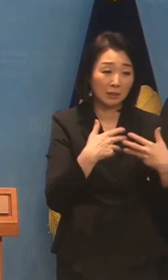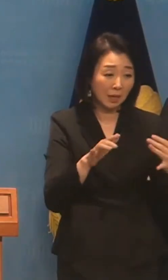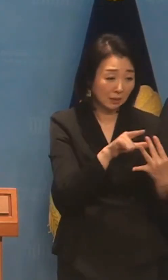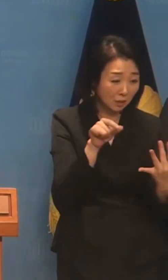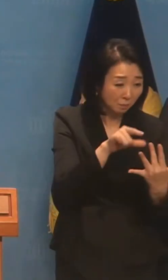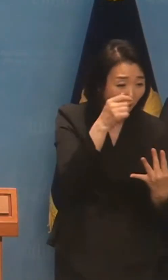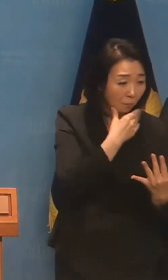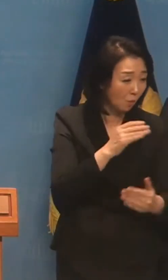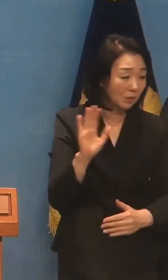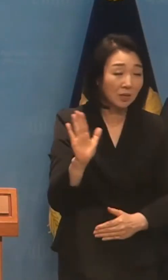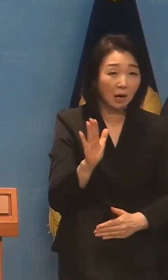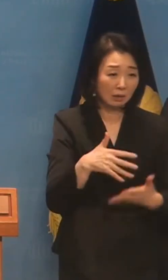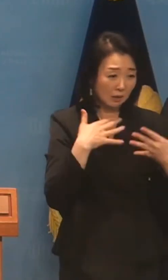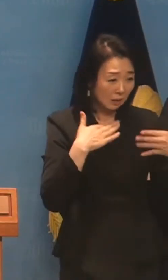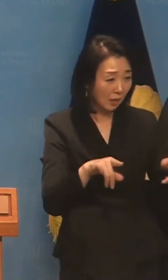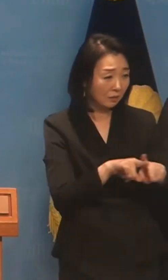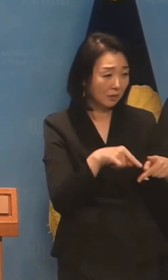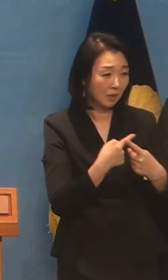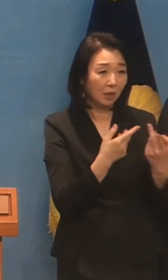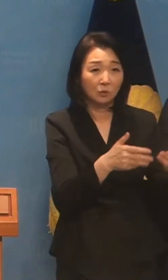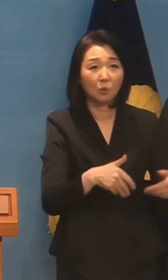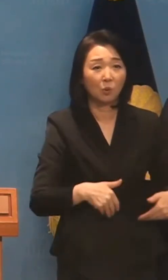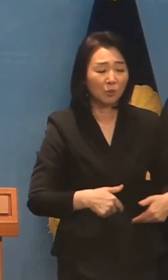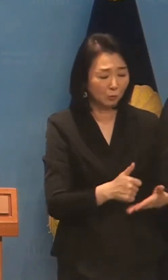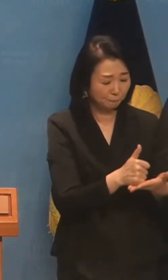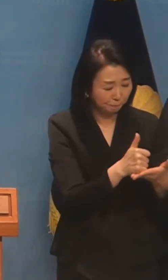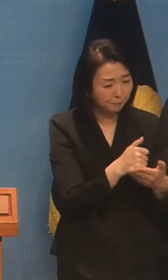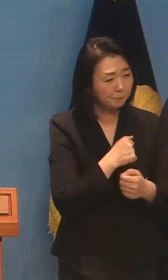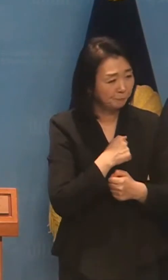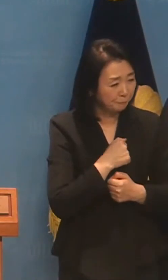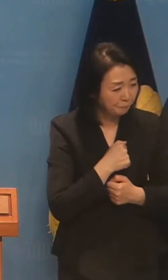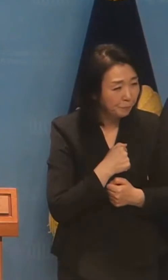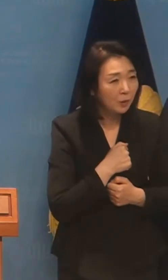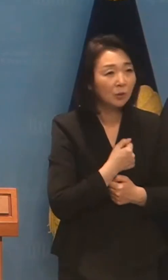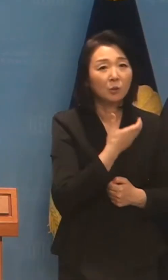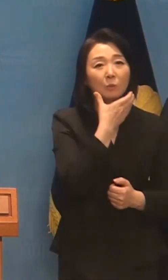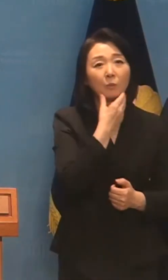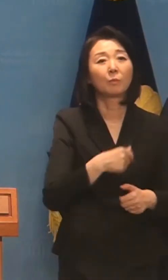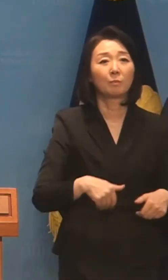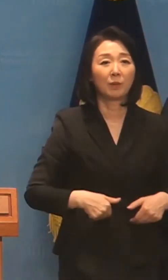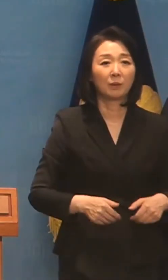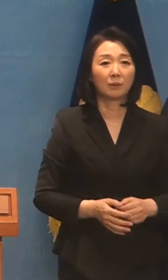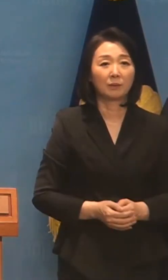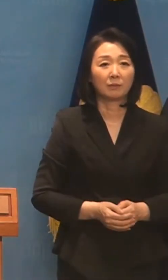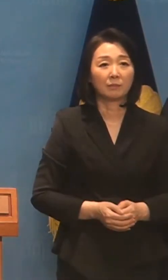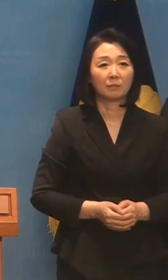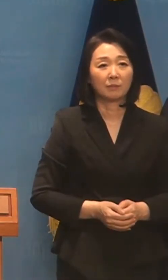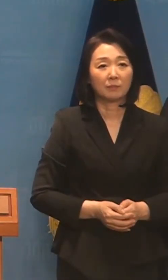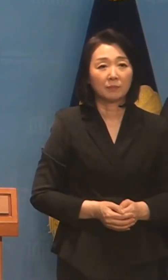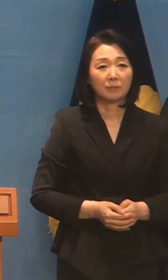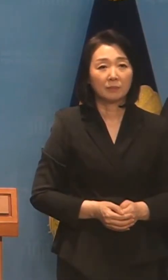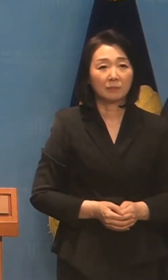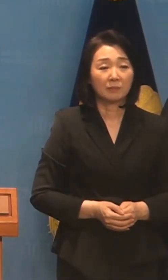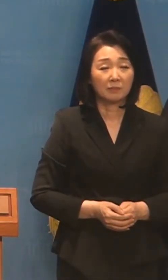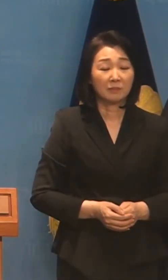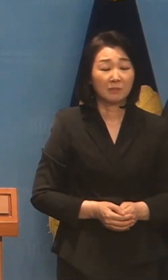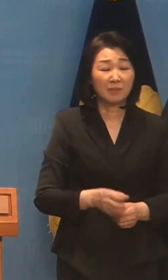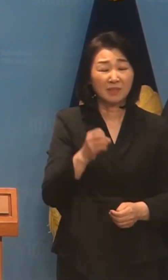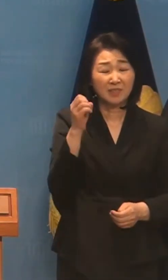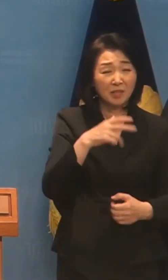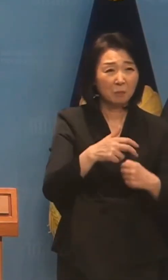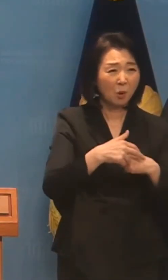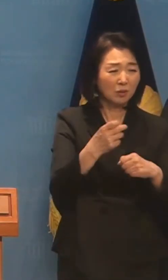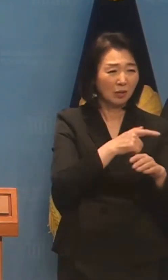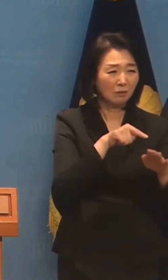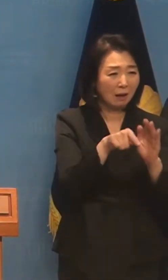그 취약함을 이해하고 존엄을 지키는 복지여야 합니다. 남용 방지라는 명목